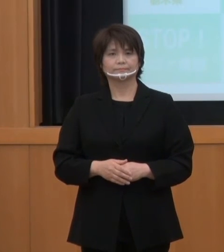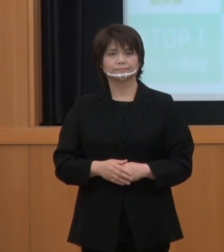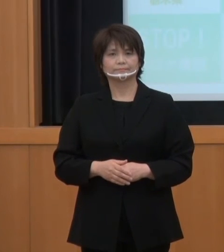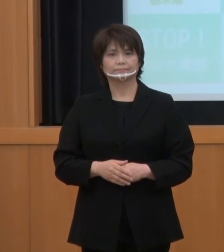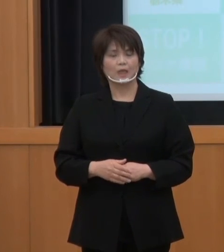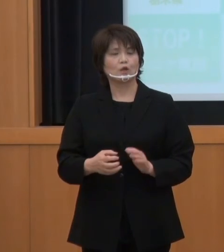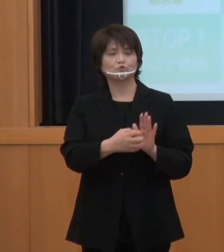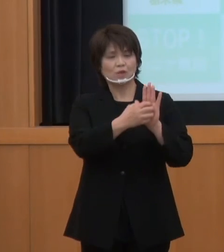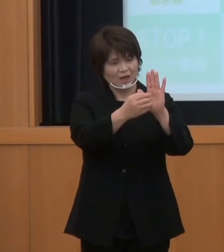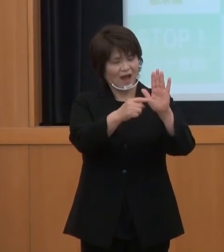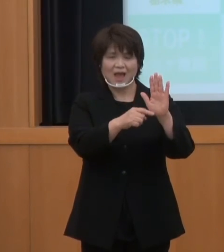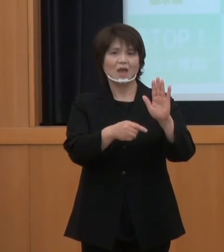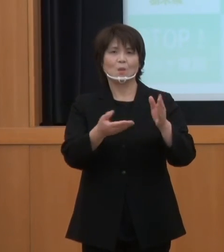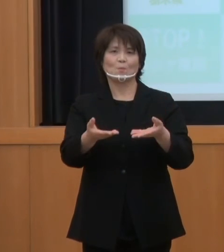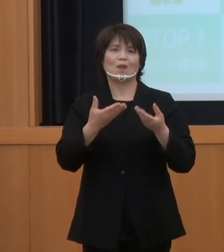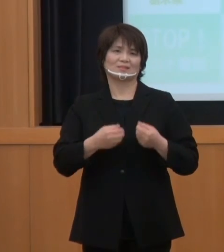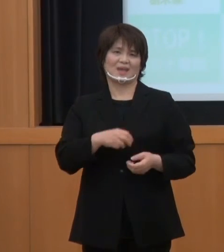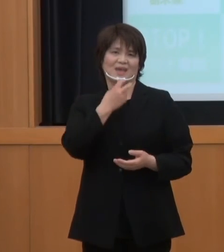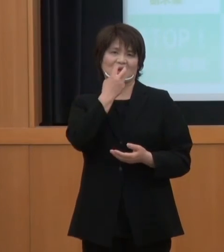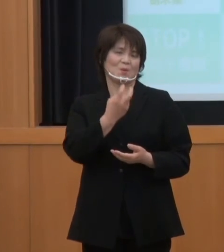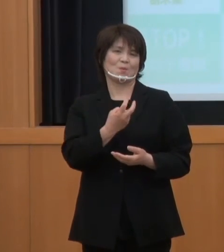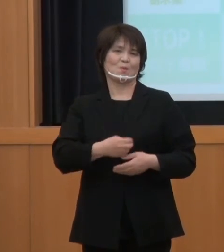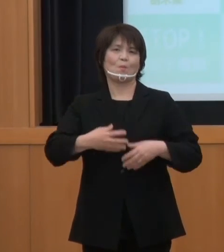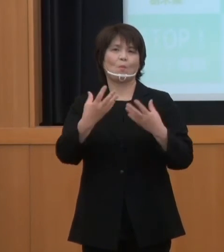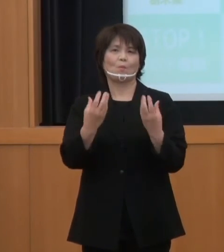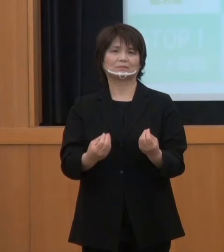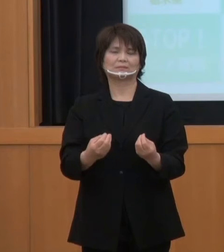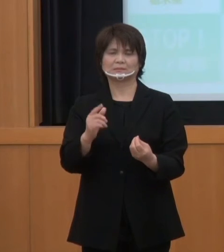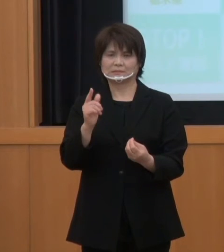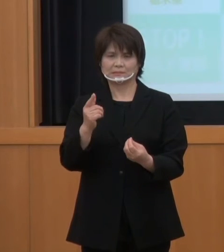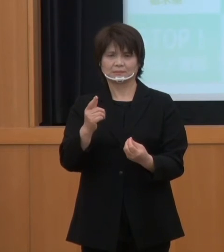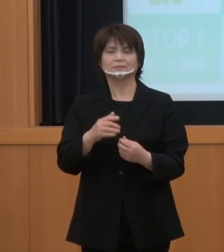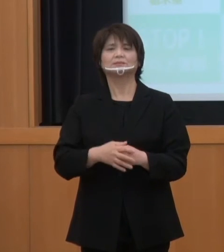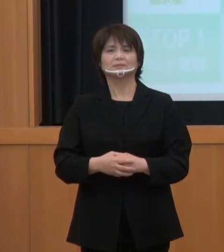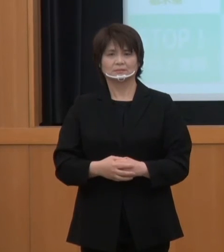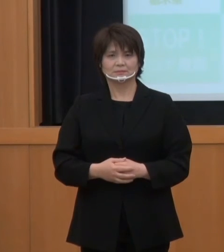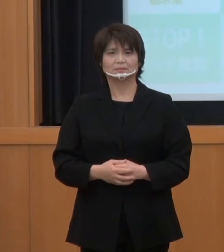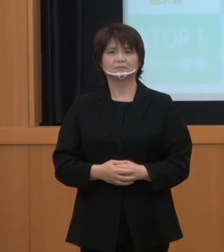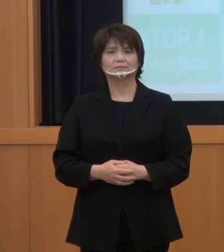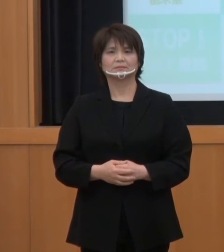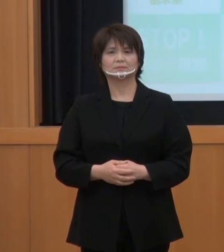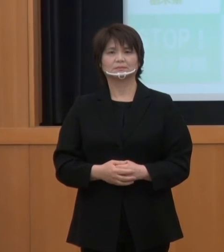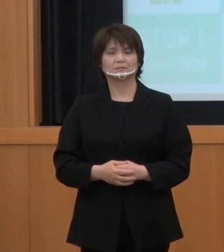ステッカーさえもらっちゃえばもういいやと、こういうことにならないように、